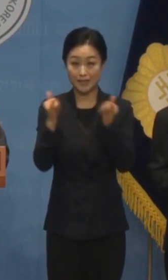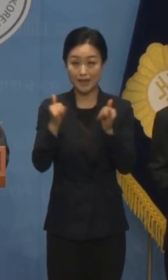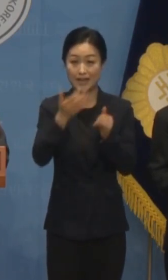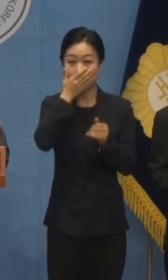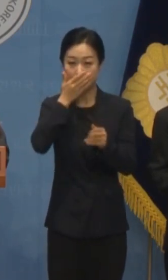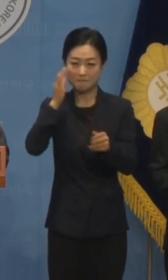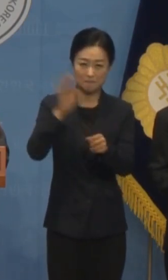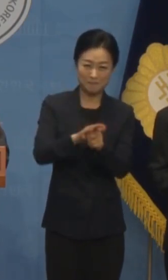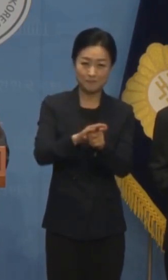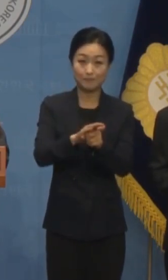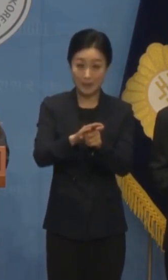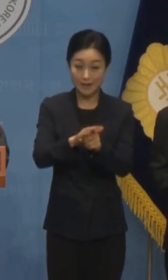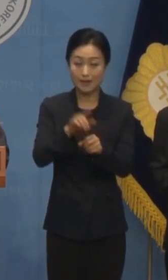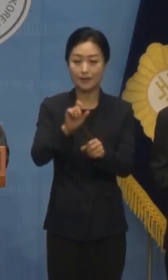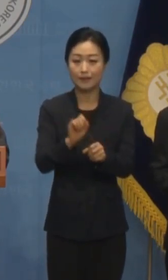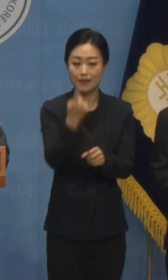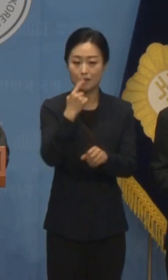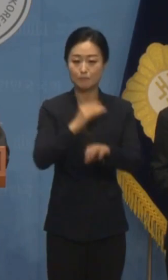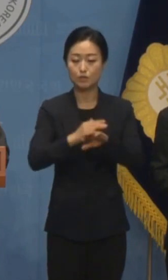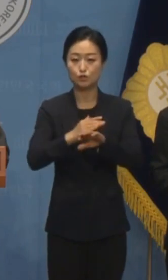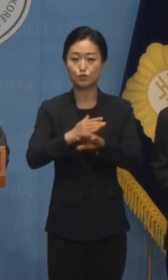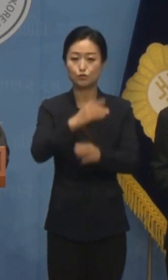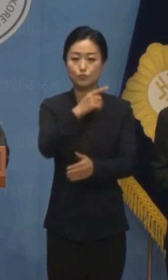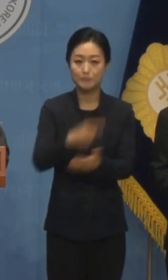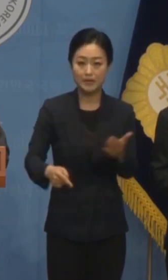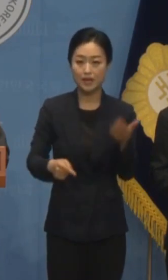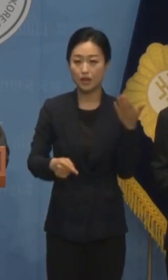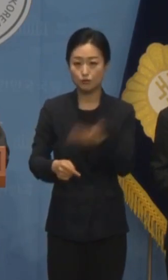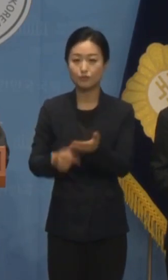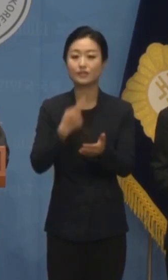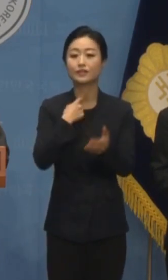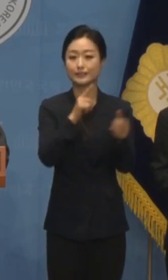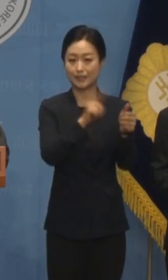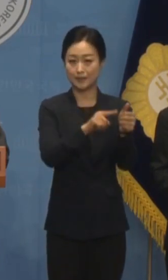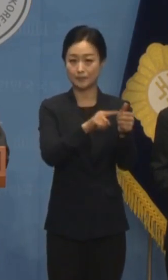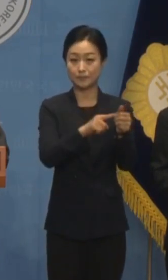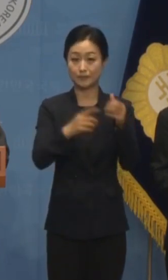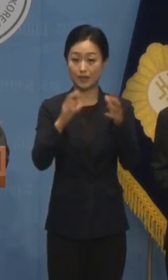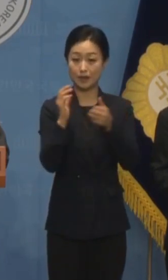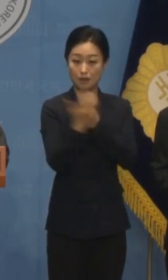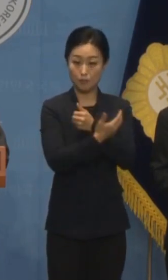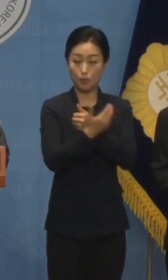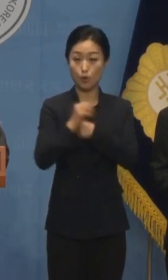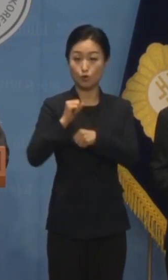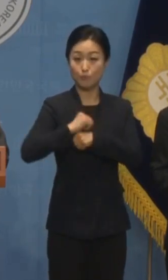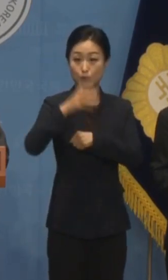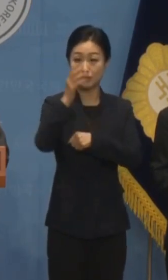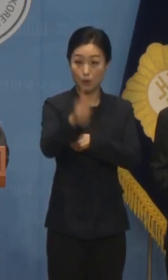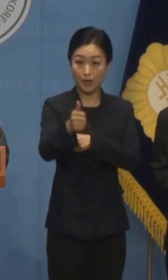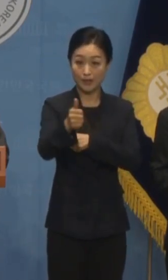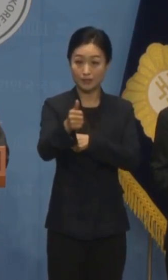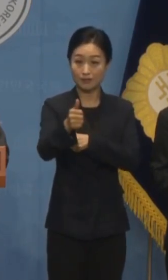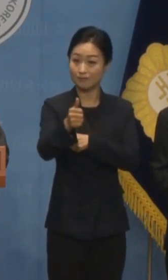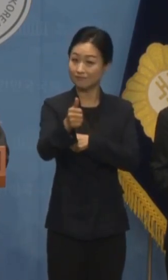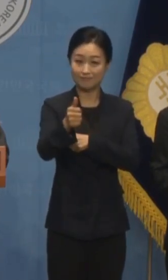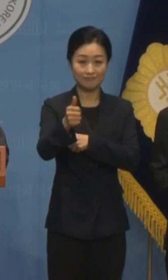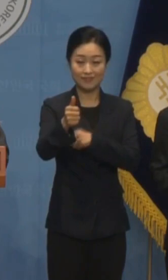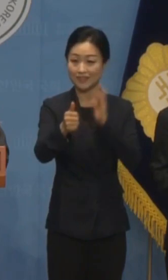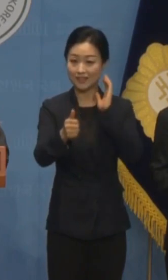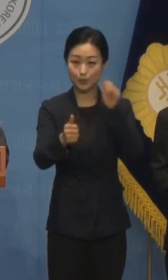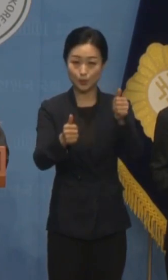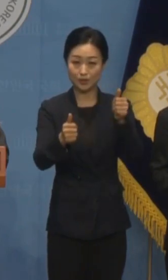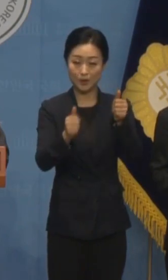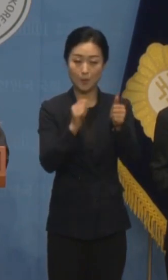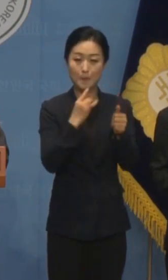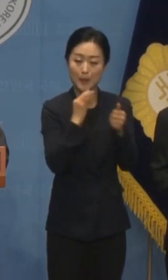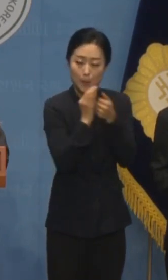입틀막 하면서까지 민주주의를 훼손했습니다. 나라를 지켜야 하는 국방부 장관 자리에 대통령의